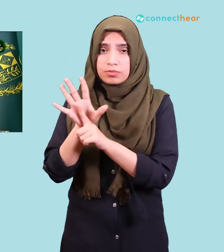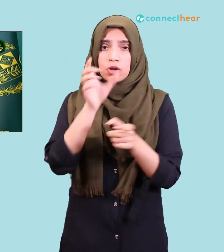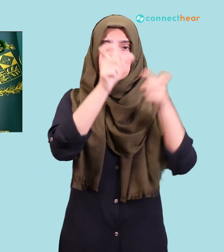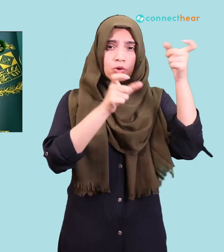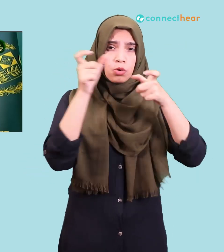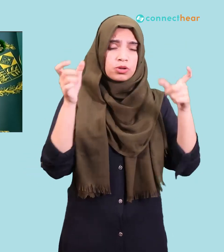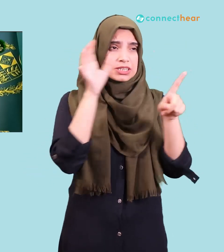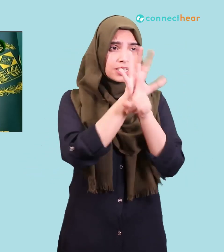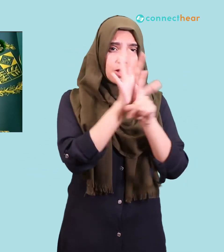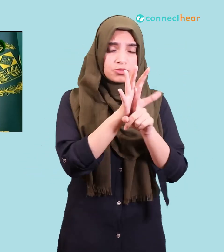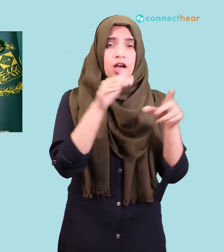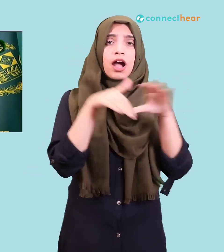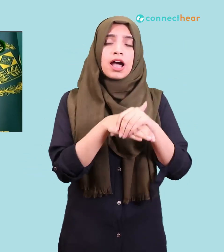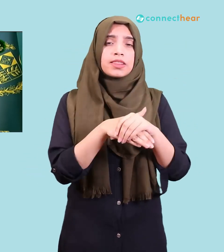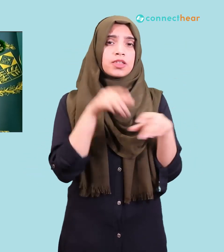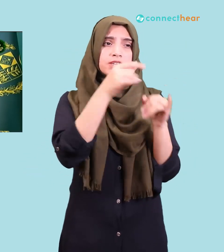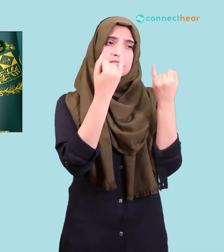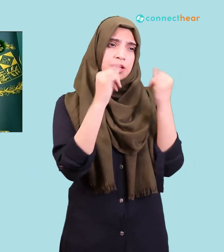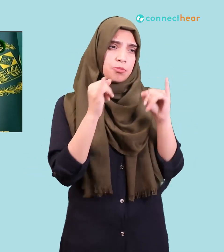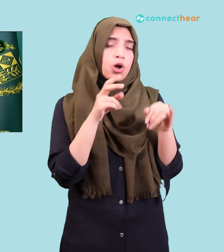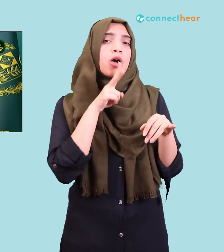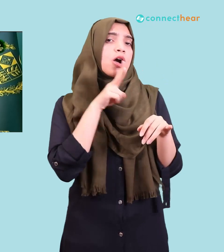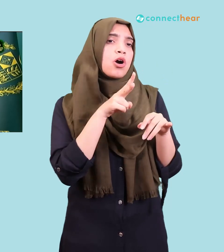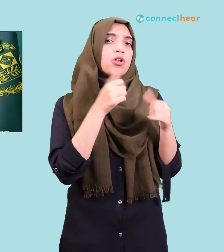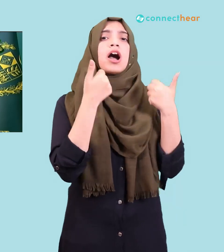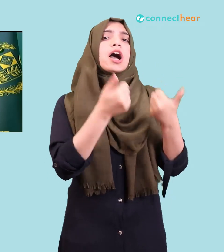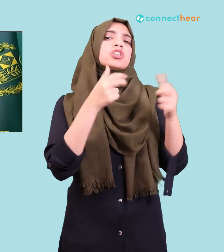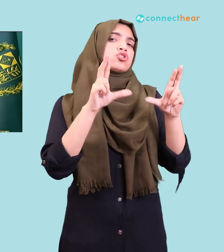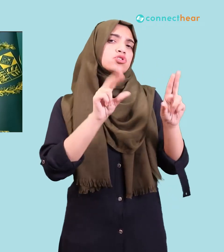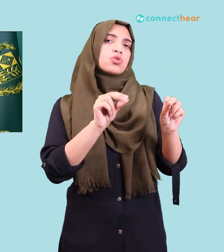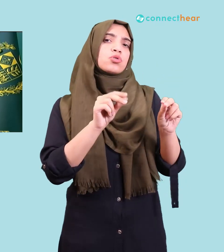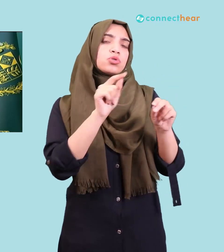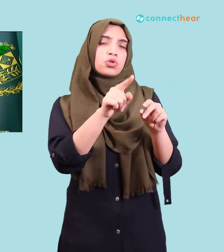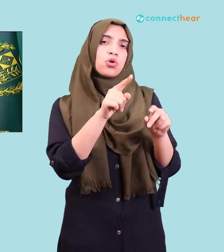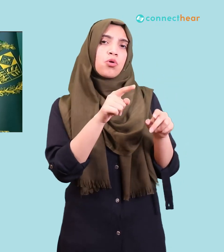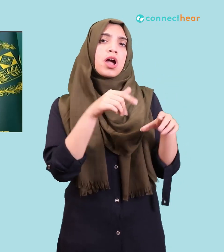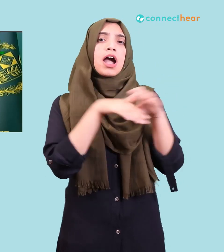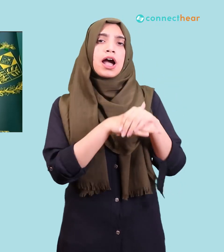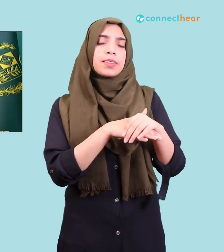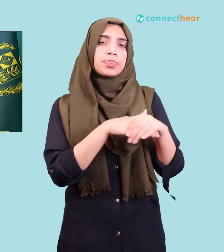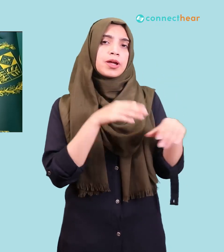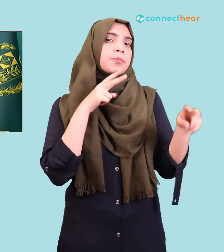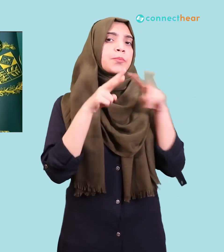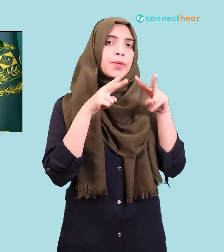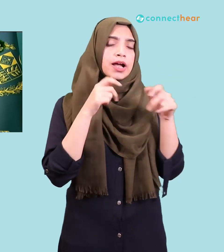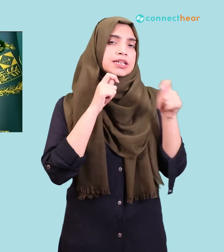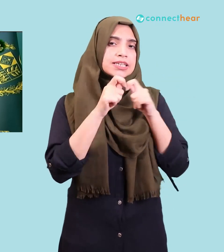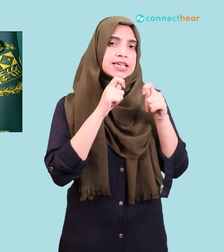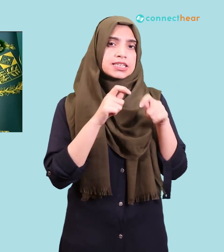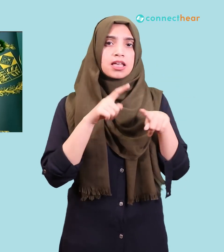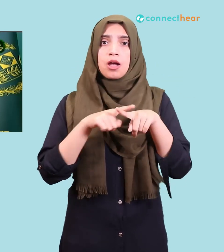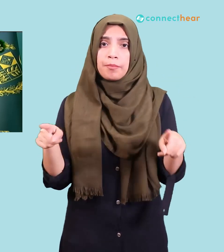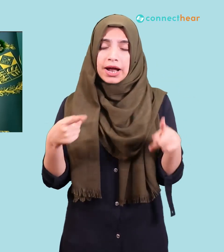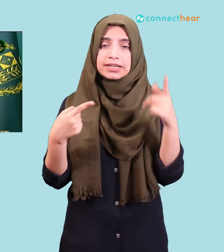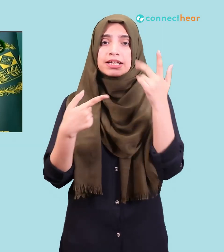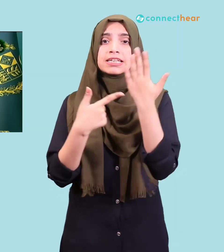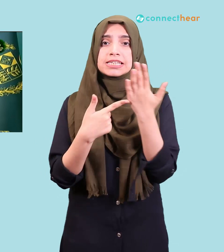कि जो फ्रांस में हुआ, फ्रांस के एम्बेसडर को वापस भेजा जाए, उनसे सारे राब्ते ख़त्म कर दिए जाए।